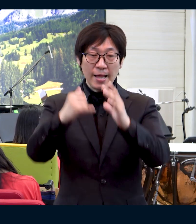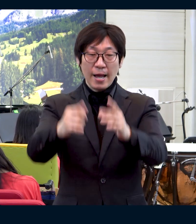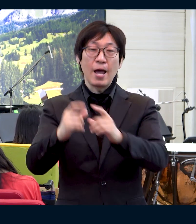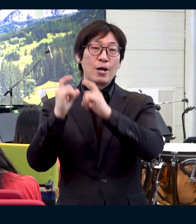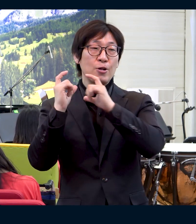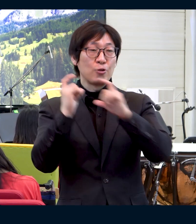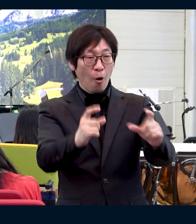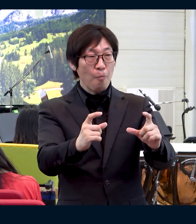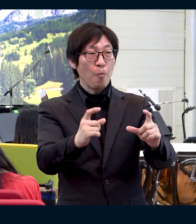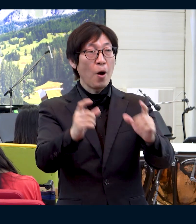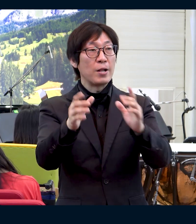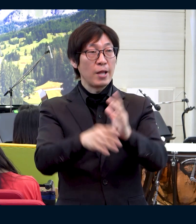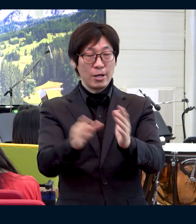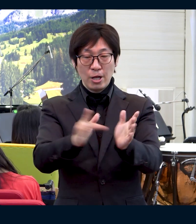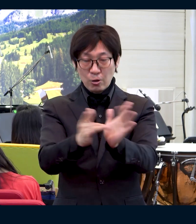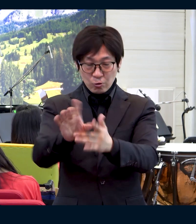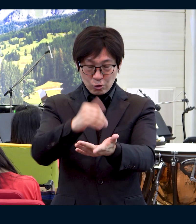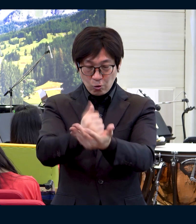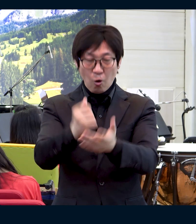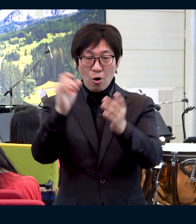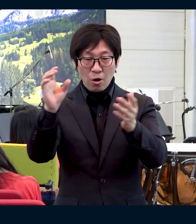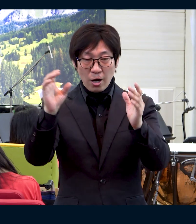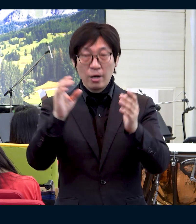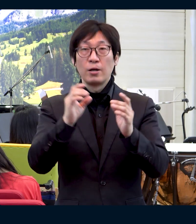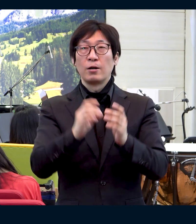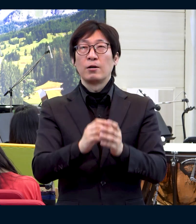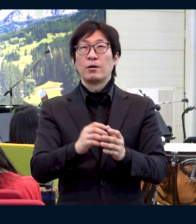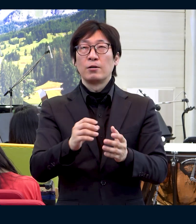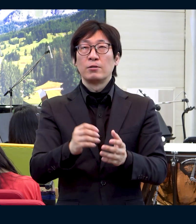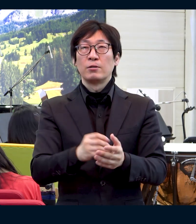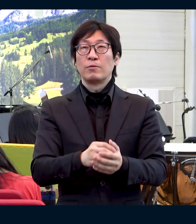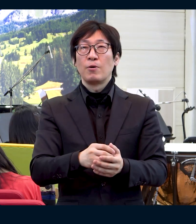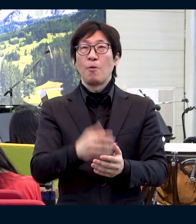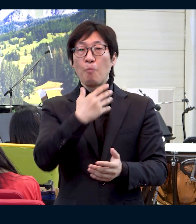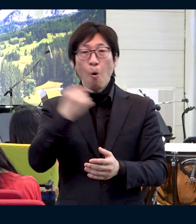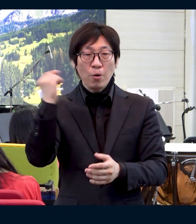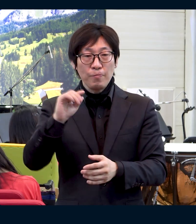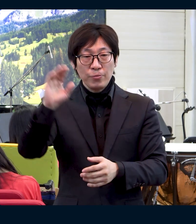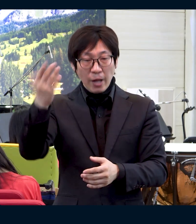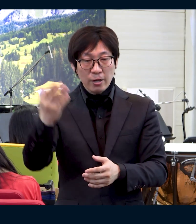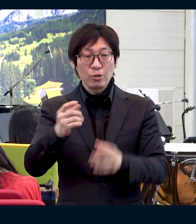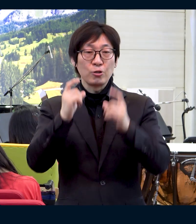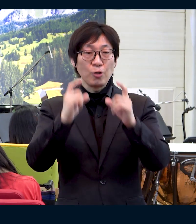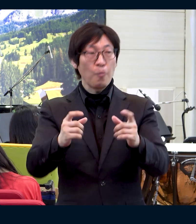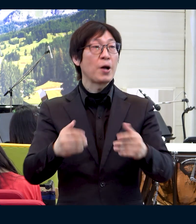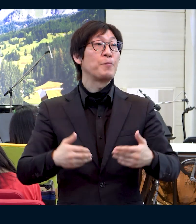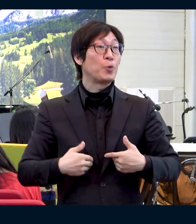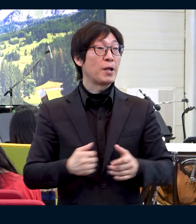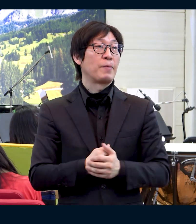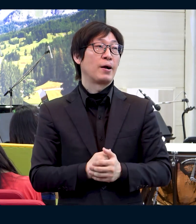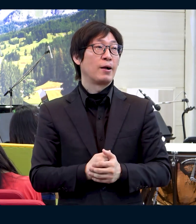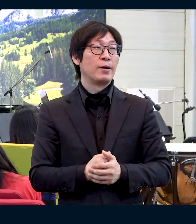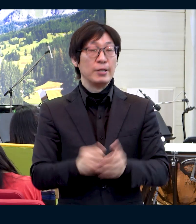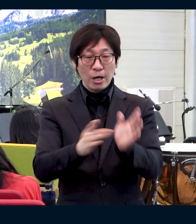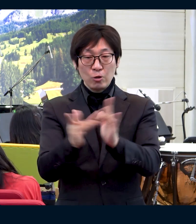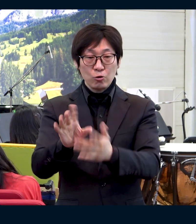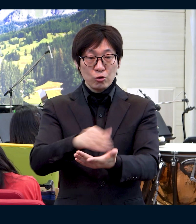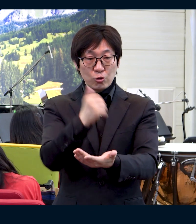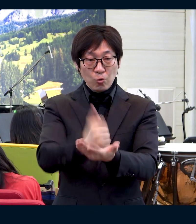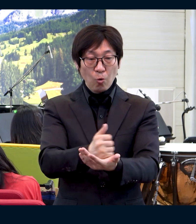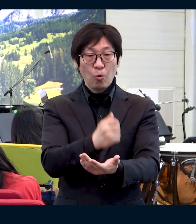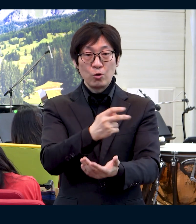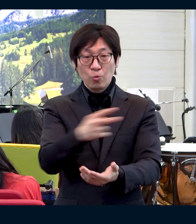예수 그리스도가 진리임을 선포하는 것입니다. 또한 예수 그리스도가 복음임을 선포하는 것입니다. 그리고 예수